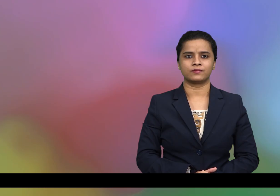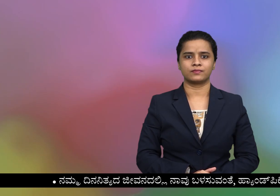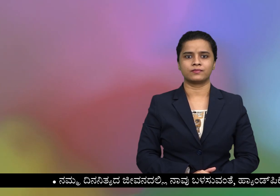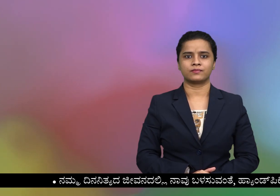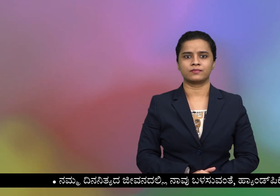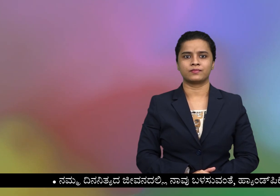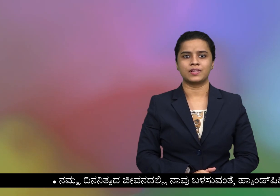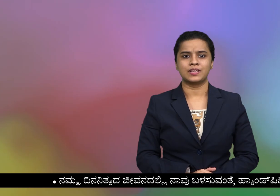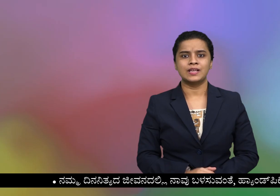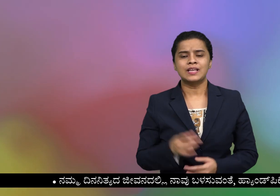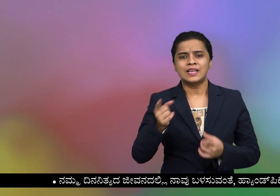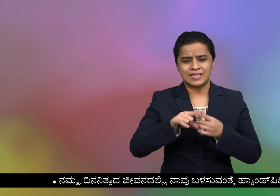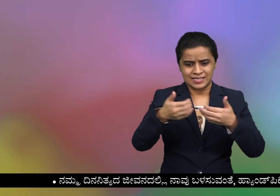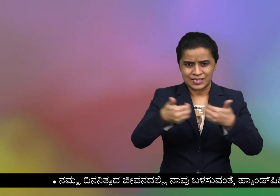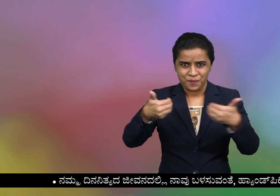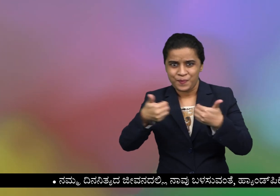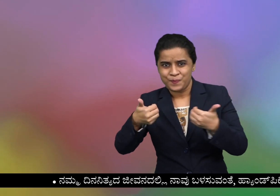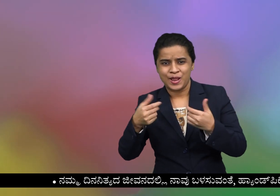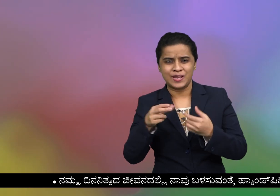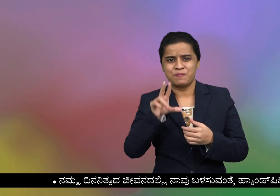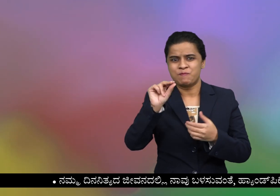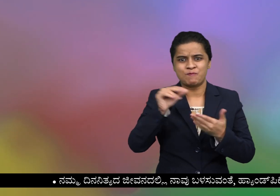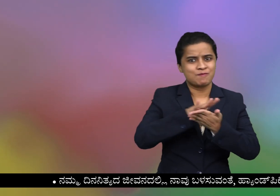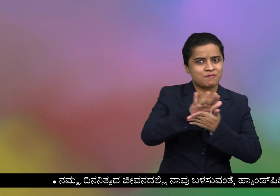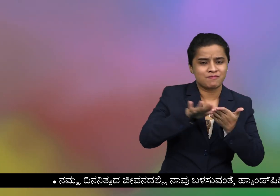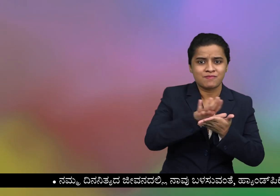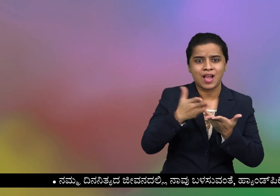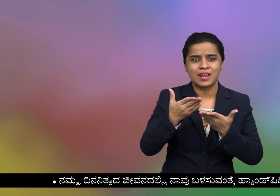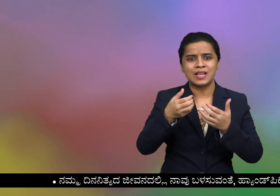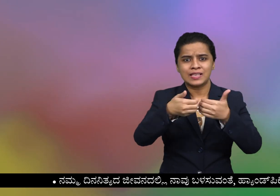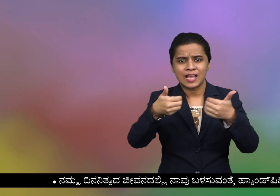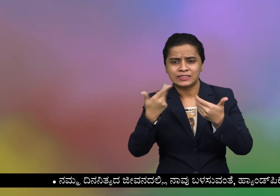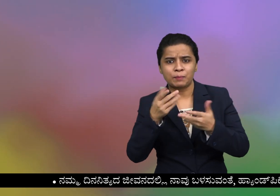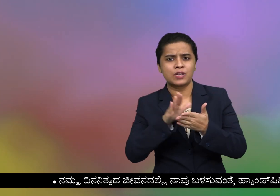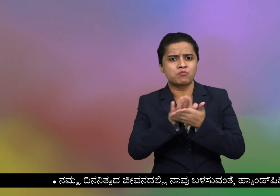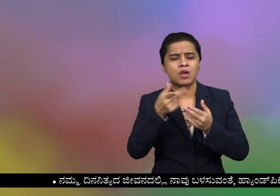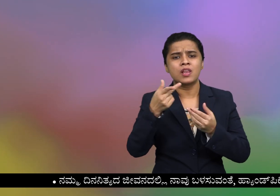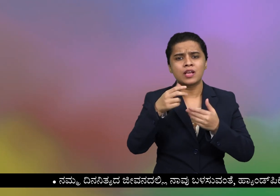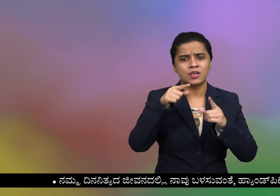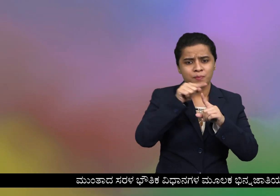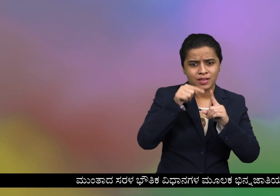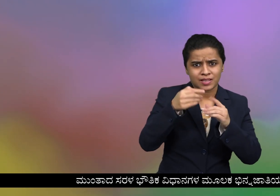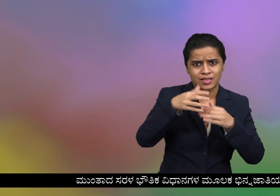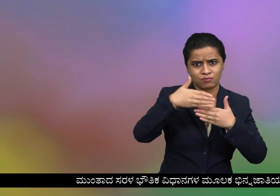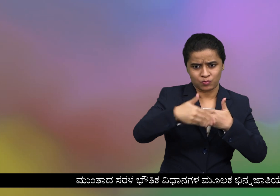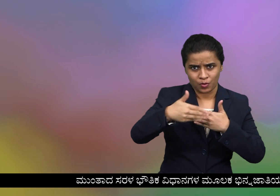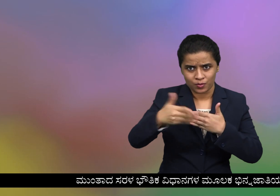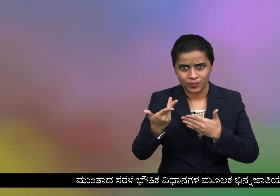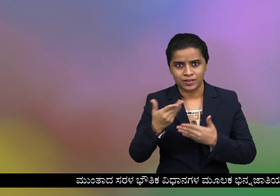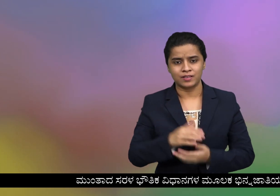ನಮ್ಮ ದಿನನಿತ್ಯದ ಜೀವನದಲ್ಲಿ ನಾವು ಬಳಸುವಂತೆ ಹ್ಯಾಂಡ್ ಪಿಕಿಂಗ್, ಜರಡಿ, ಶೋಧನೆ ಮುಂತಾದ ಸರಳ ಭೌತಿಕ